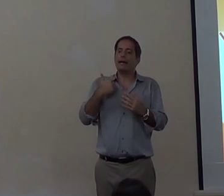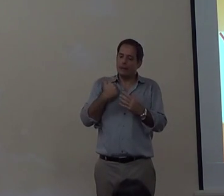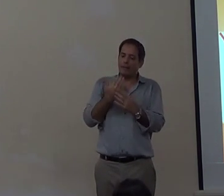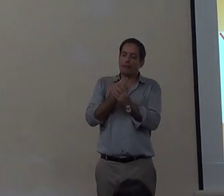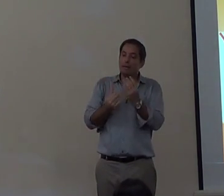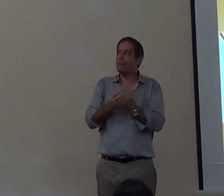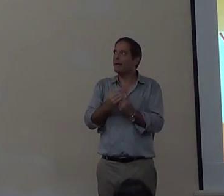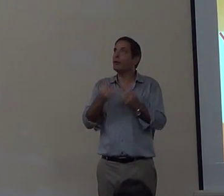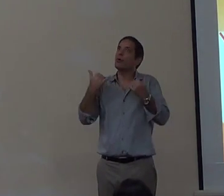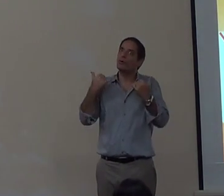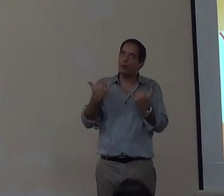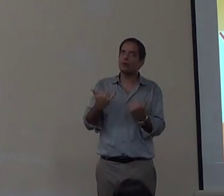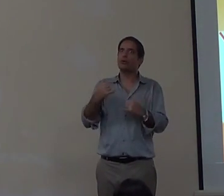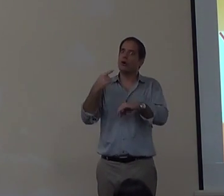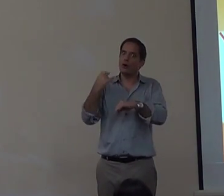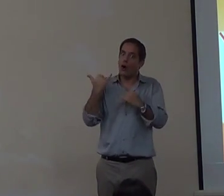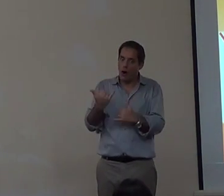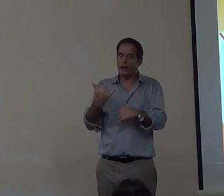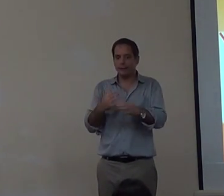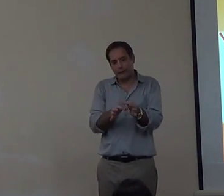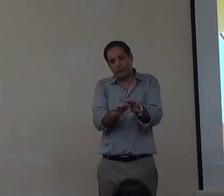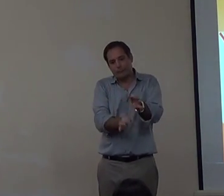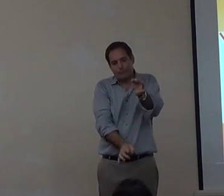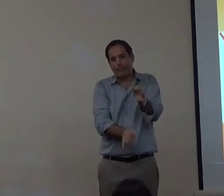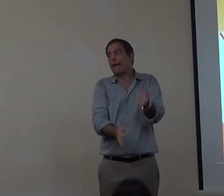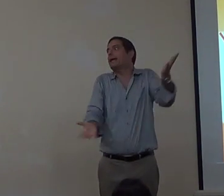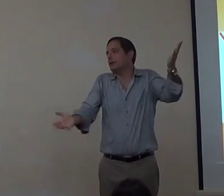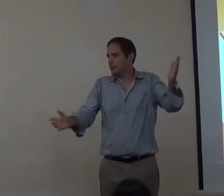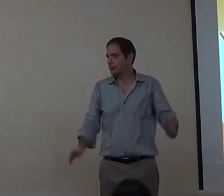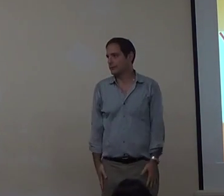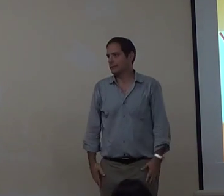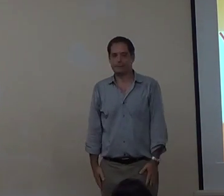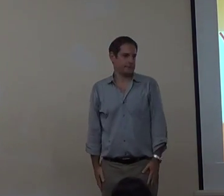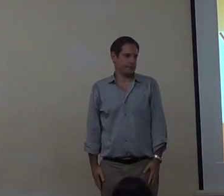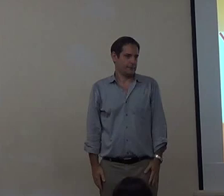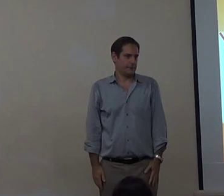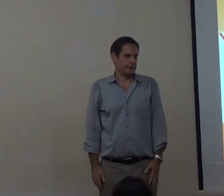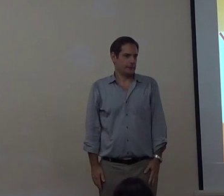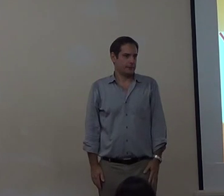tengo en mis manos, justo hoy tengo un palito.